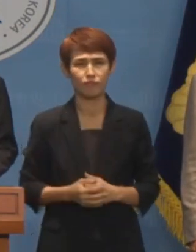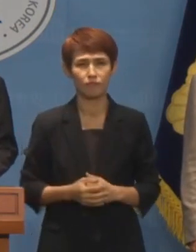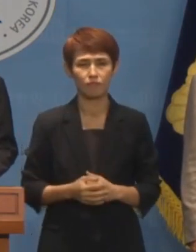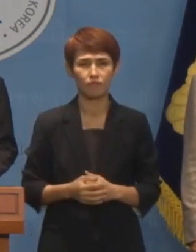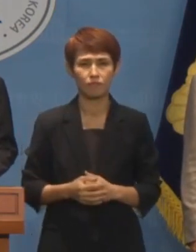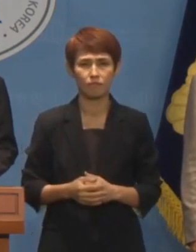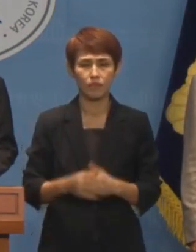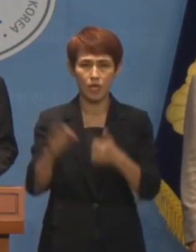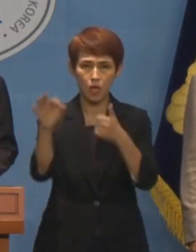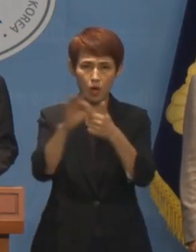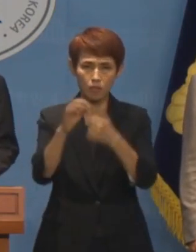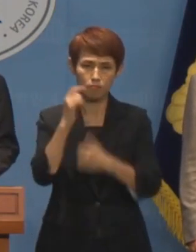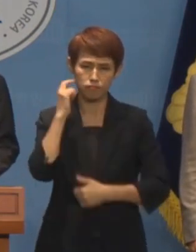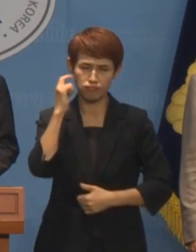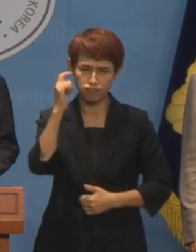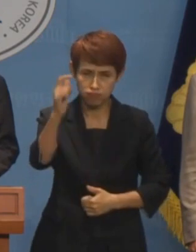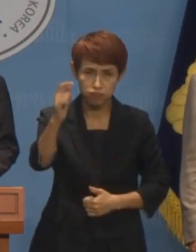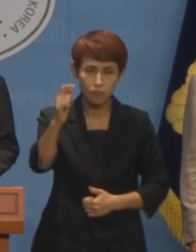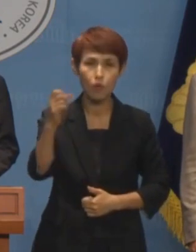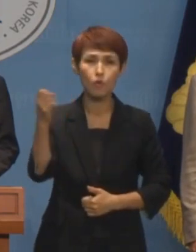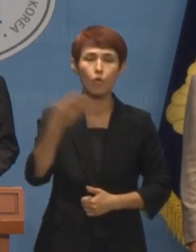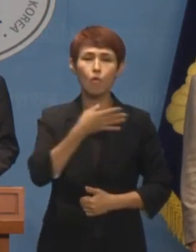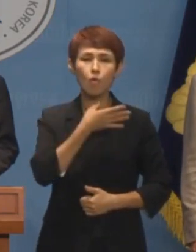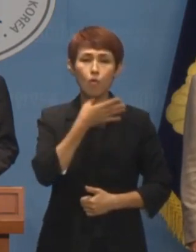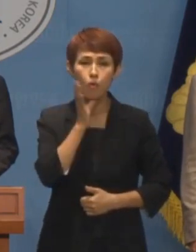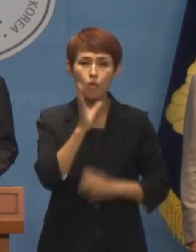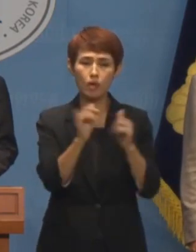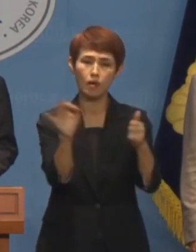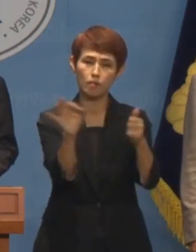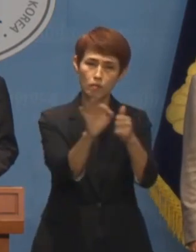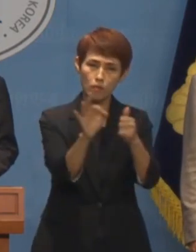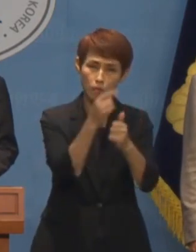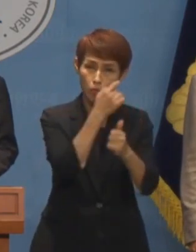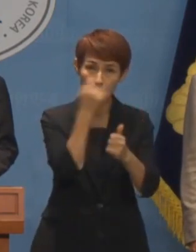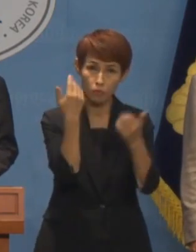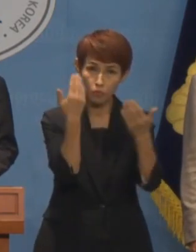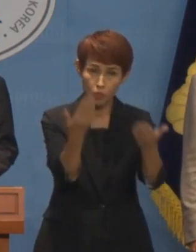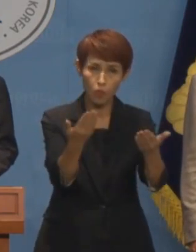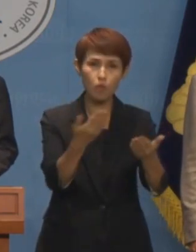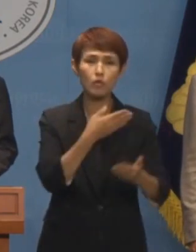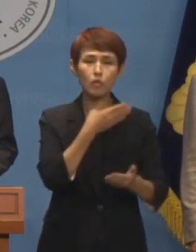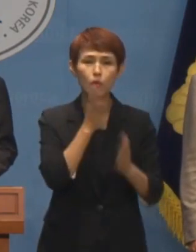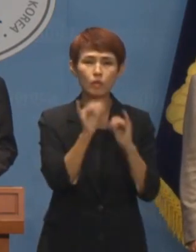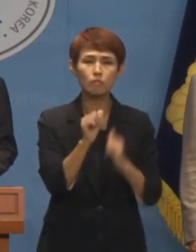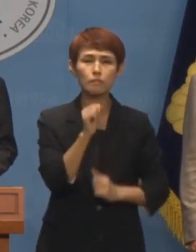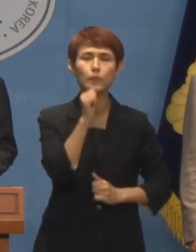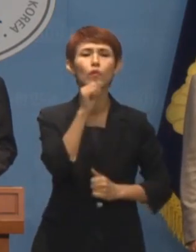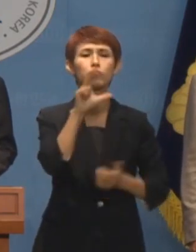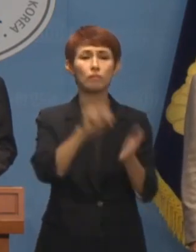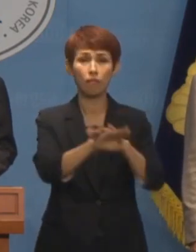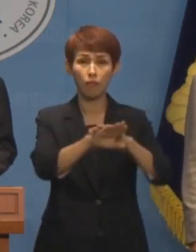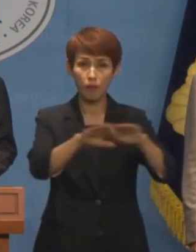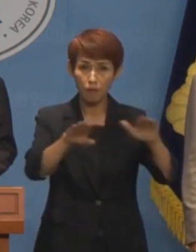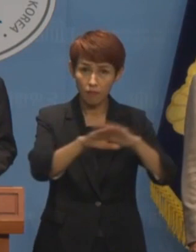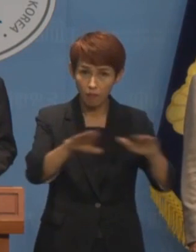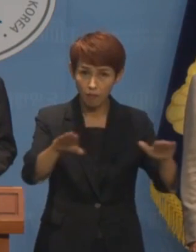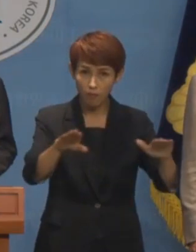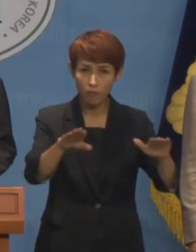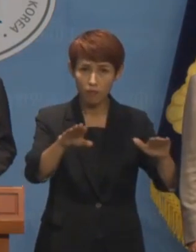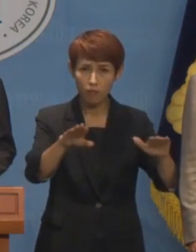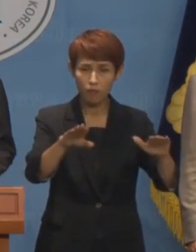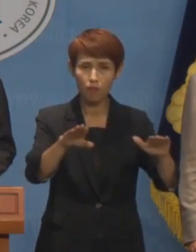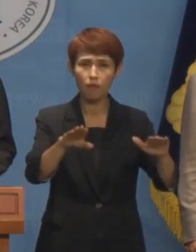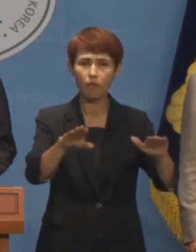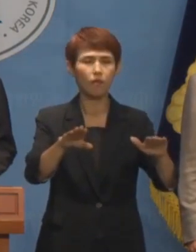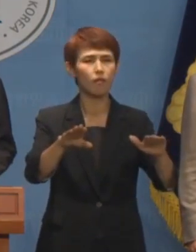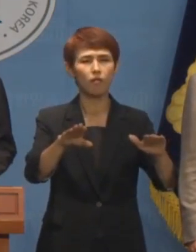지속 가능성, 노후 소득 보장, 그리고 노인 빈곤 해소라는 공적 연금의 목표를